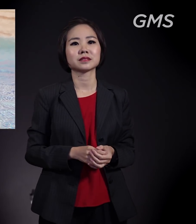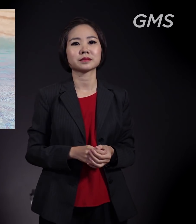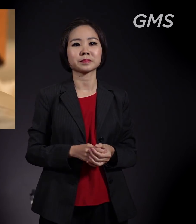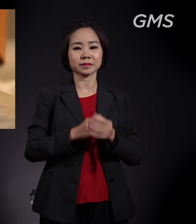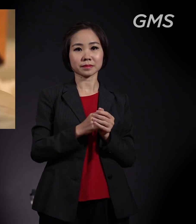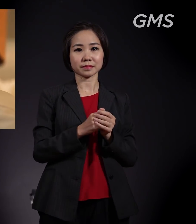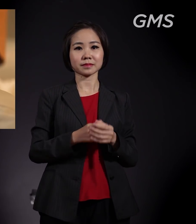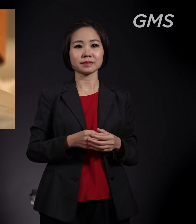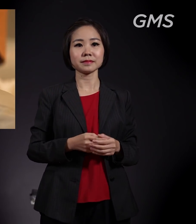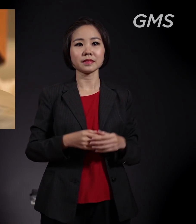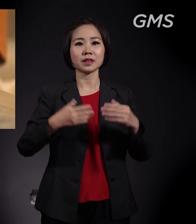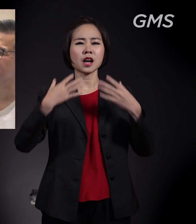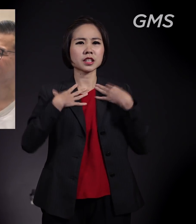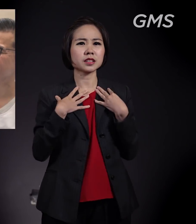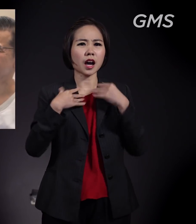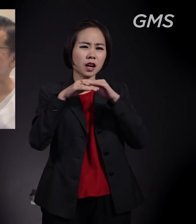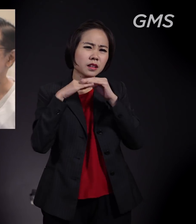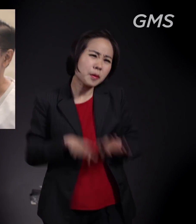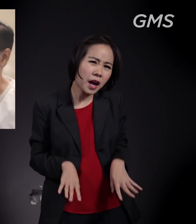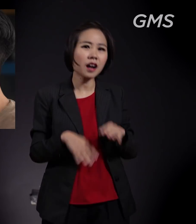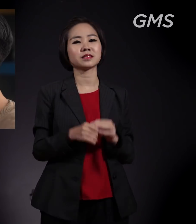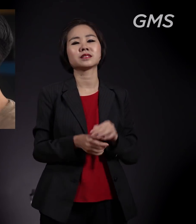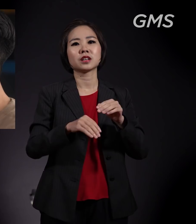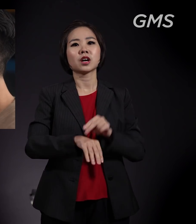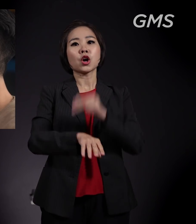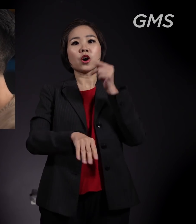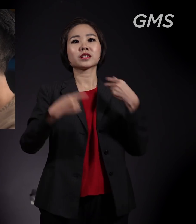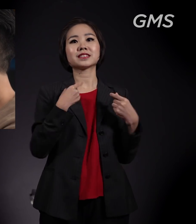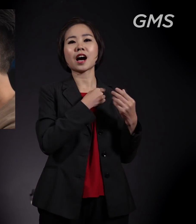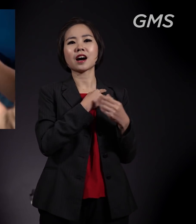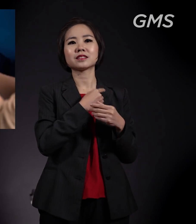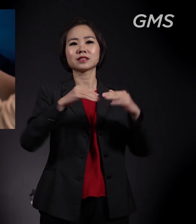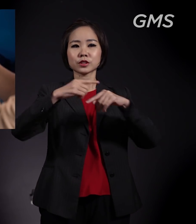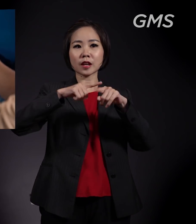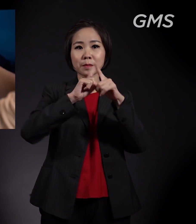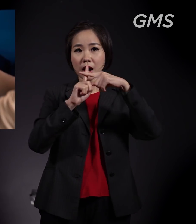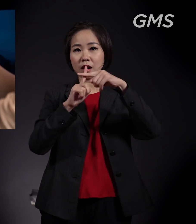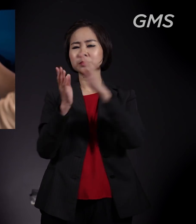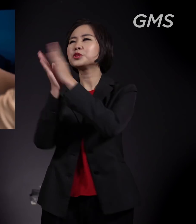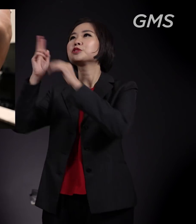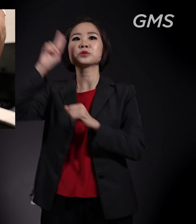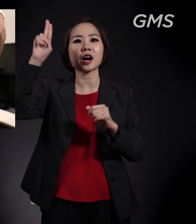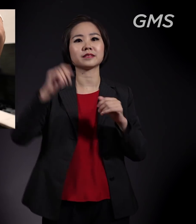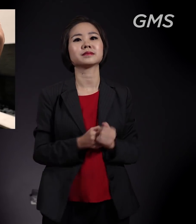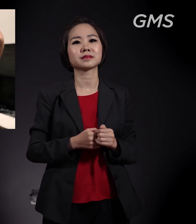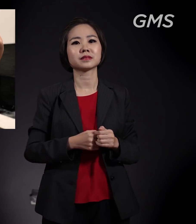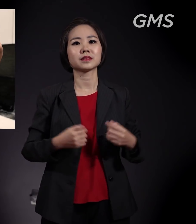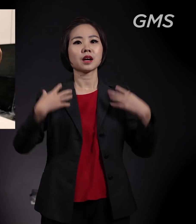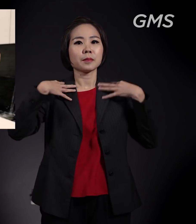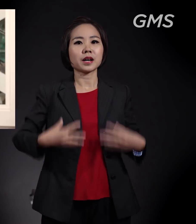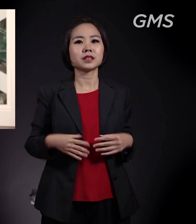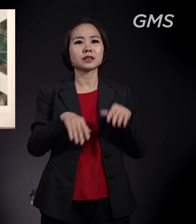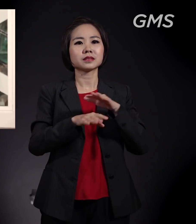Semakin fisik kita lemah, roh kita semakin memuji Tuhan. Semakin jasmani kita terbatas,